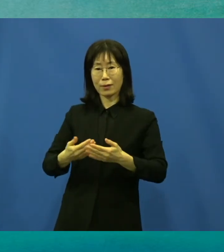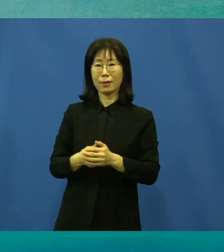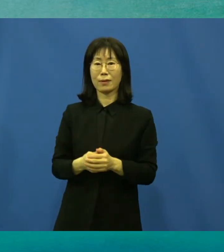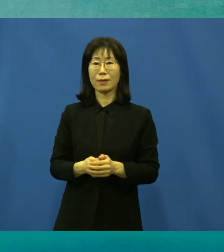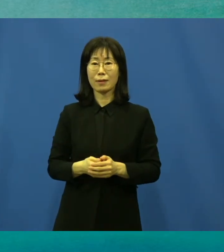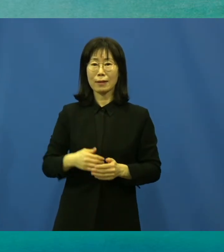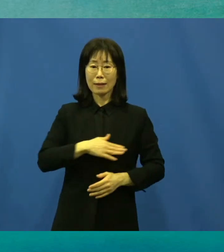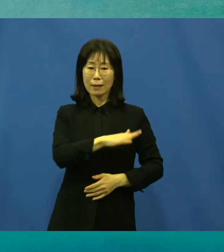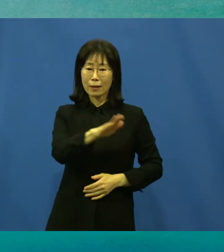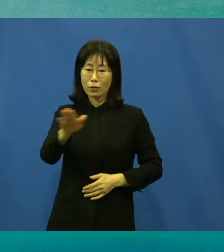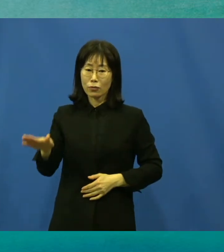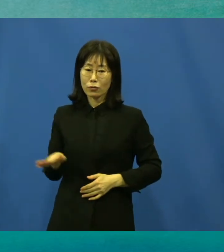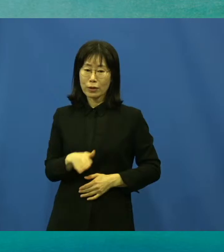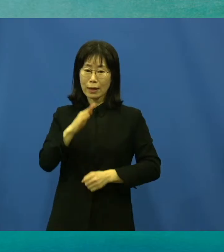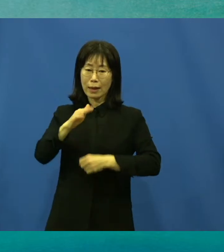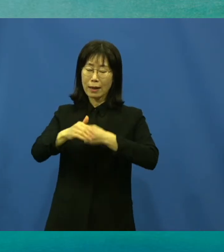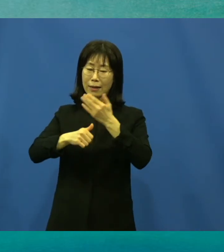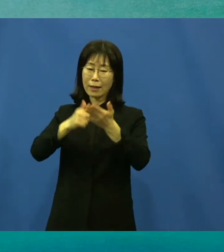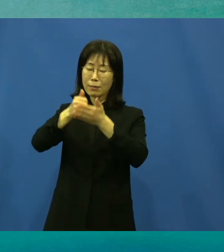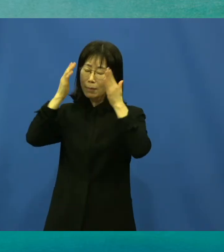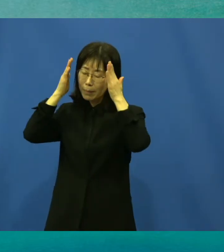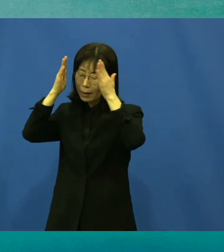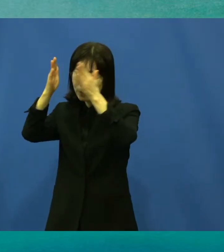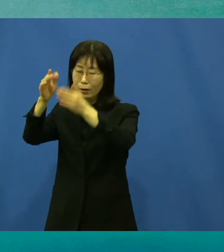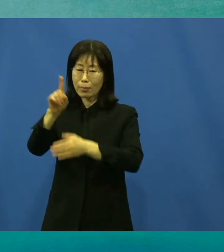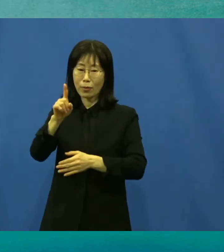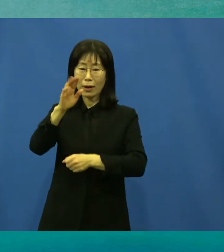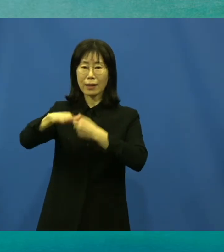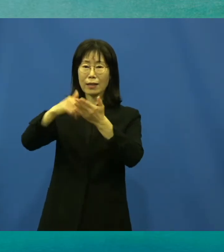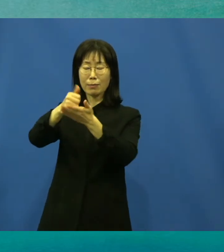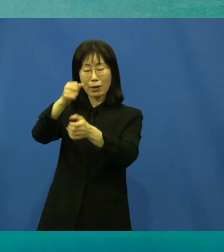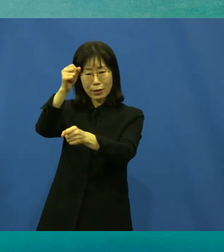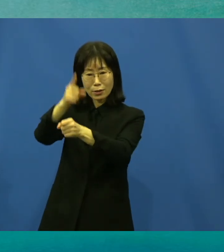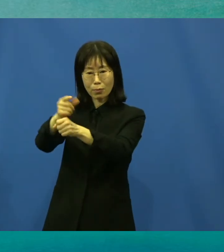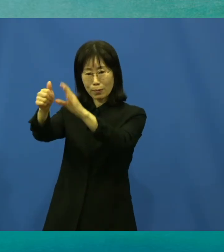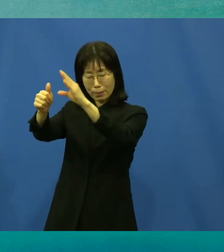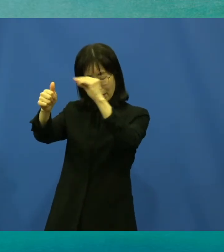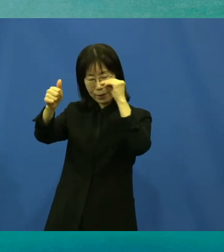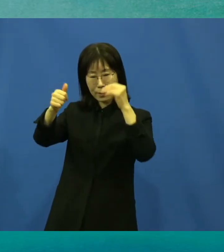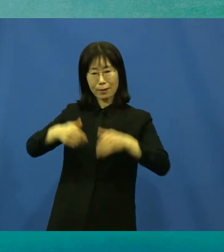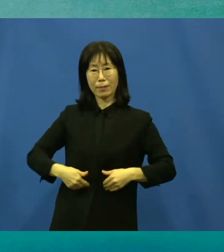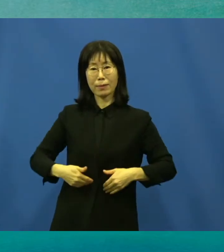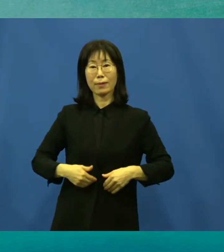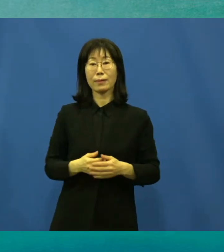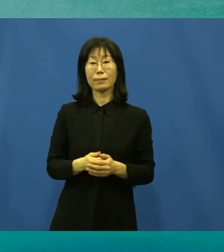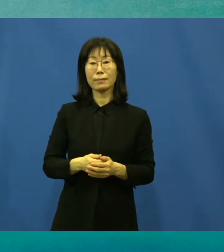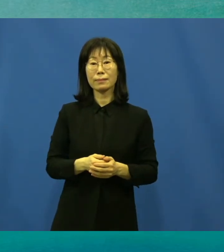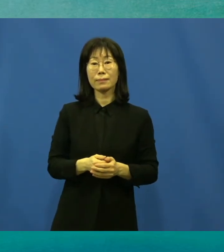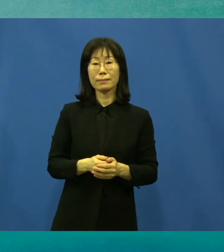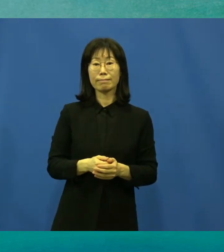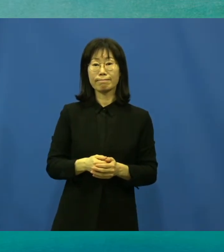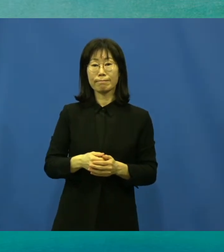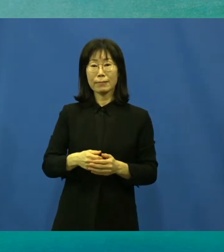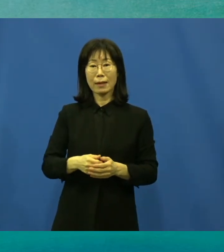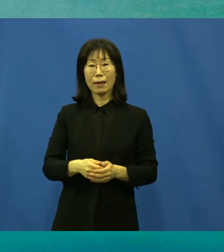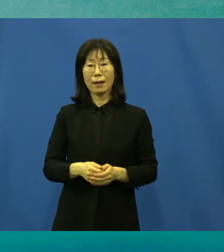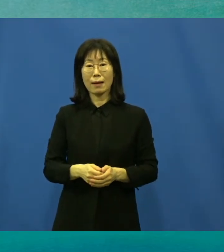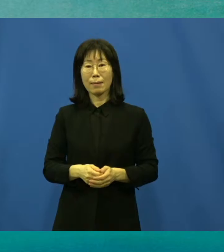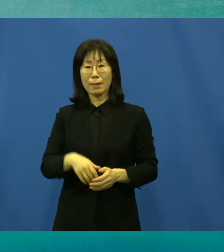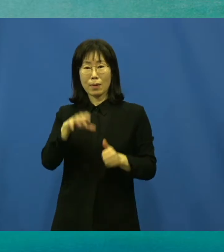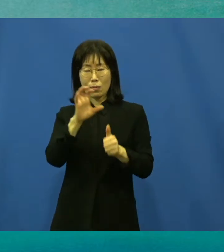성품입니다. 시편 103편 9절에 자주 경책하지 아니하시며 노를